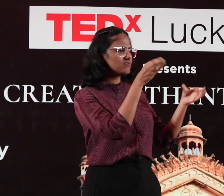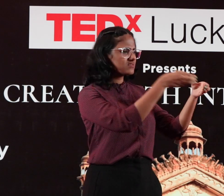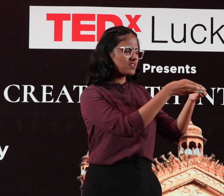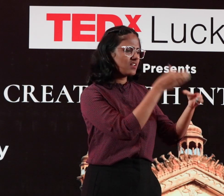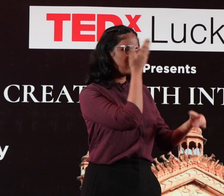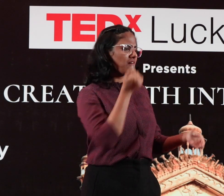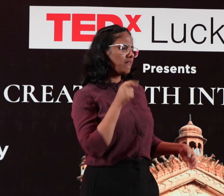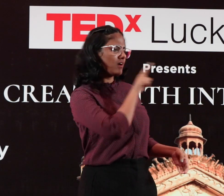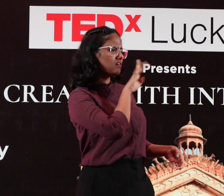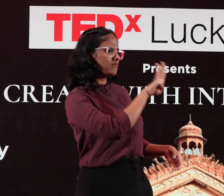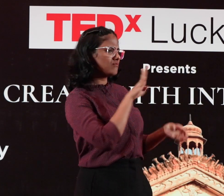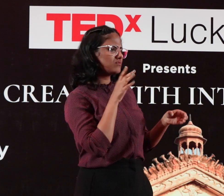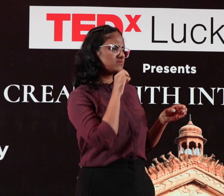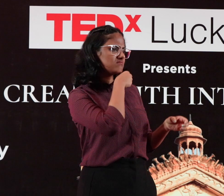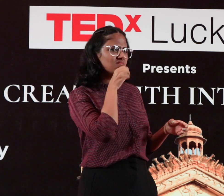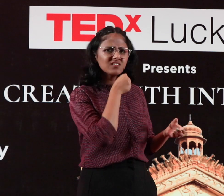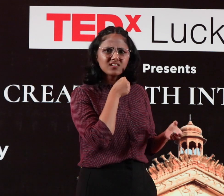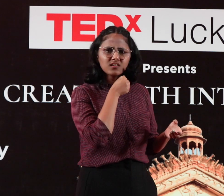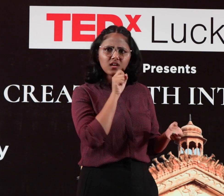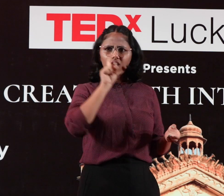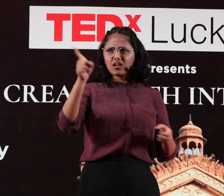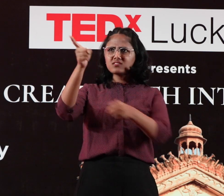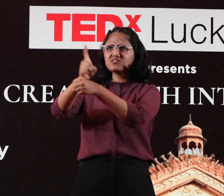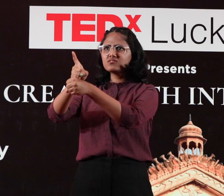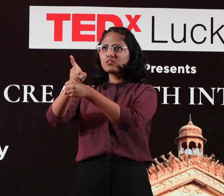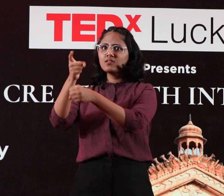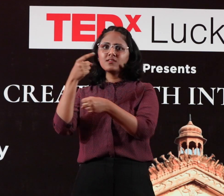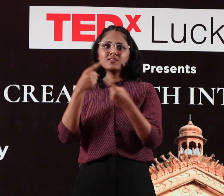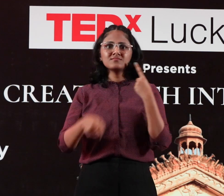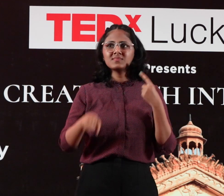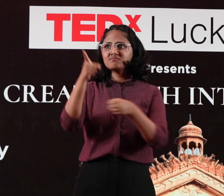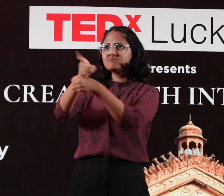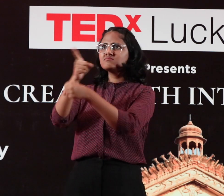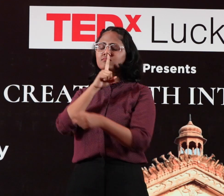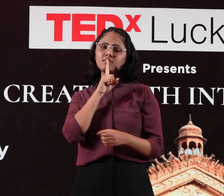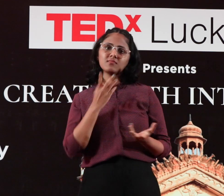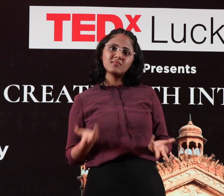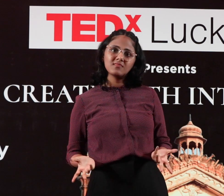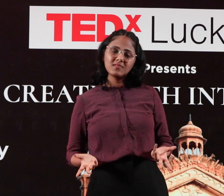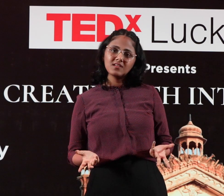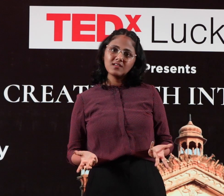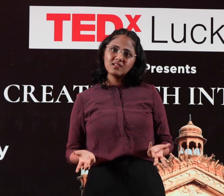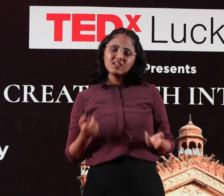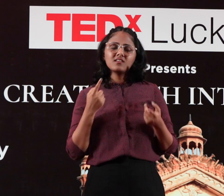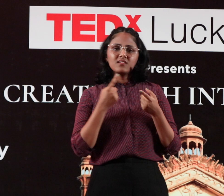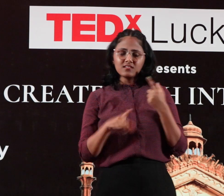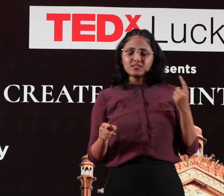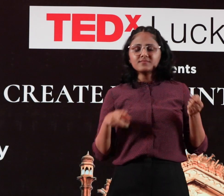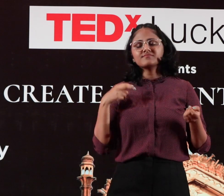अनफॉर्चुनेटली टीचर हैड नो कॉन्क्रीट रिस्पॉन्स. ये मेरे मन में ना चलता गया कहीं ना कहीं, पर मैं भी आगे बढ़ता गया. दूसरा